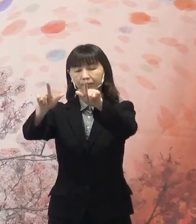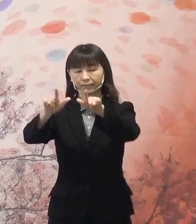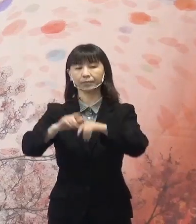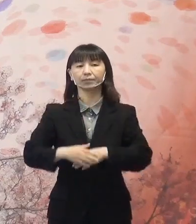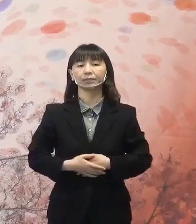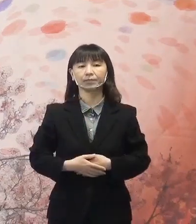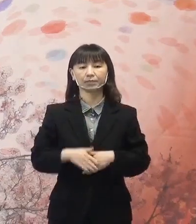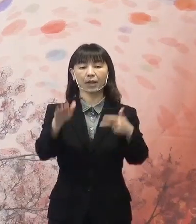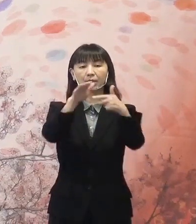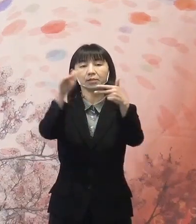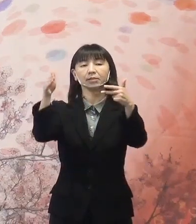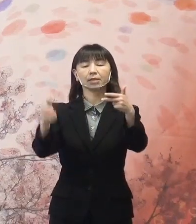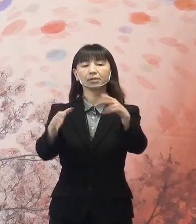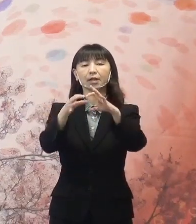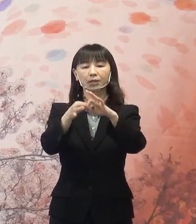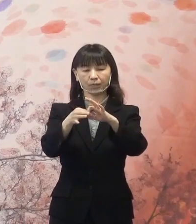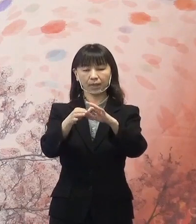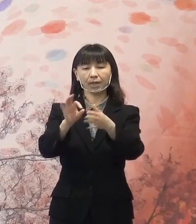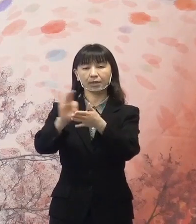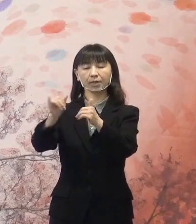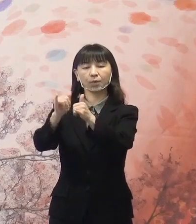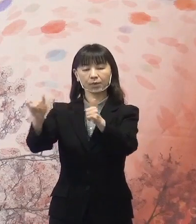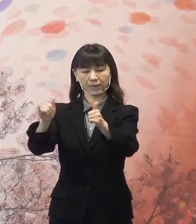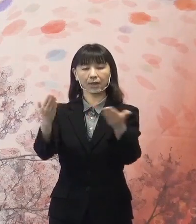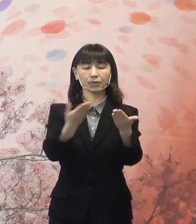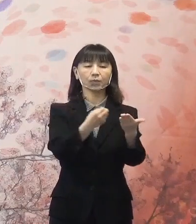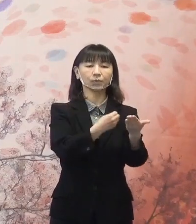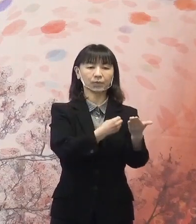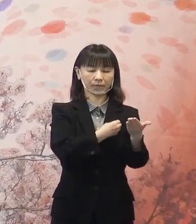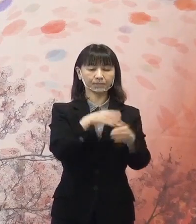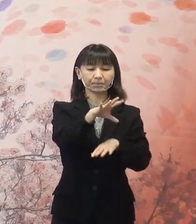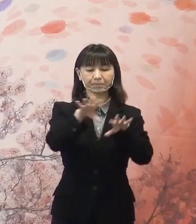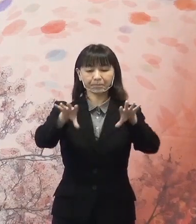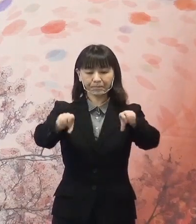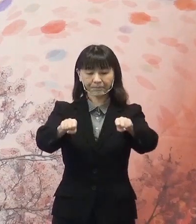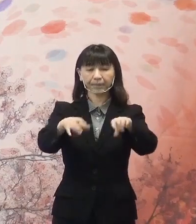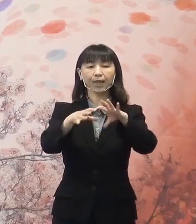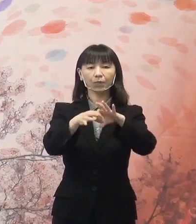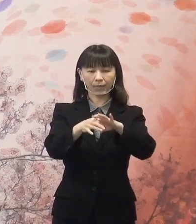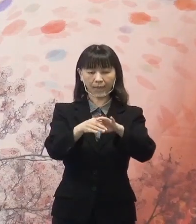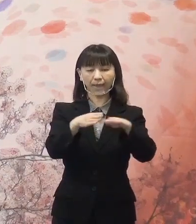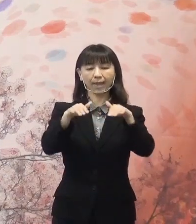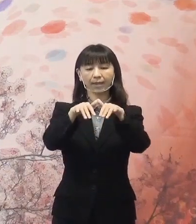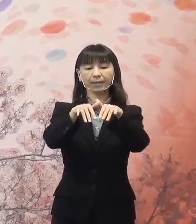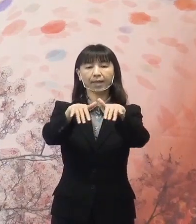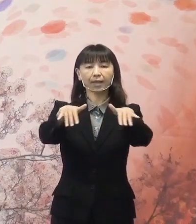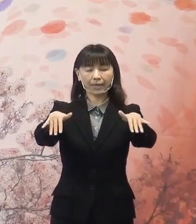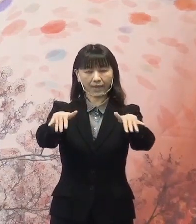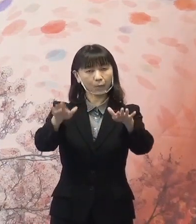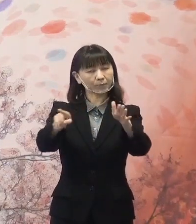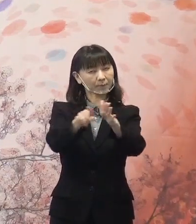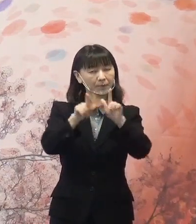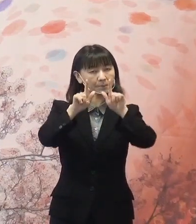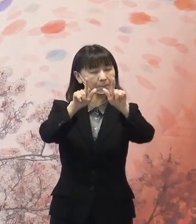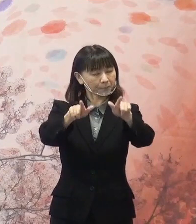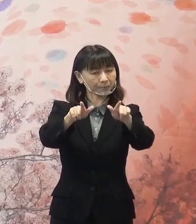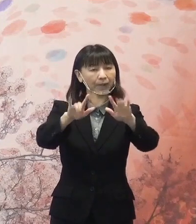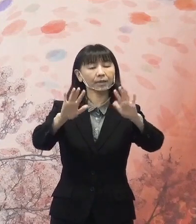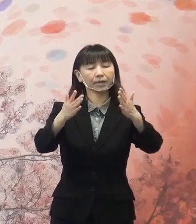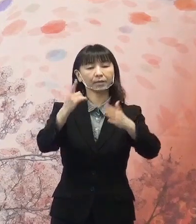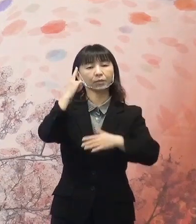もちろん施設ですので利用者や職員把握しておりますので、施設の形態をこれまで申し上げたことは多分ないと思います